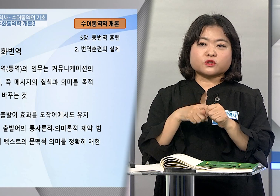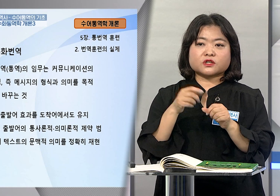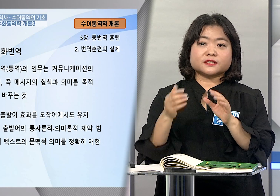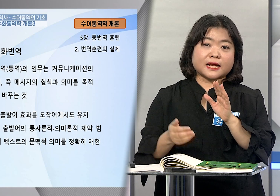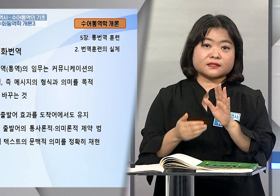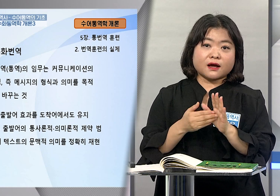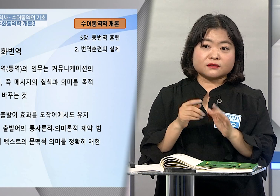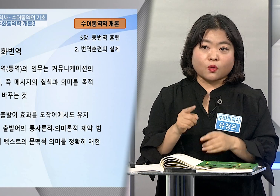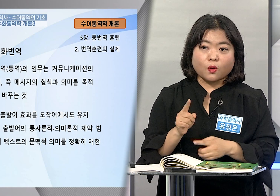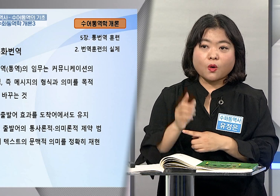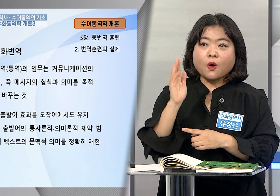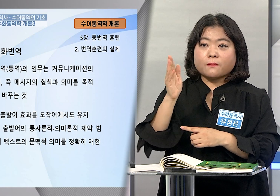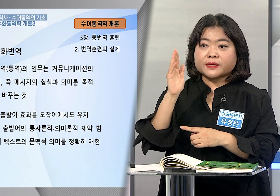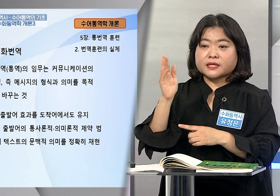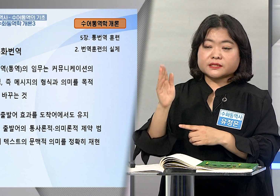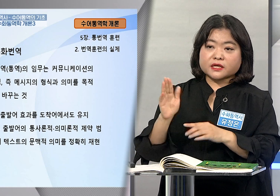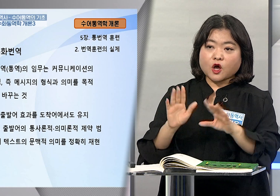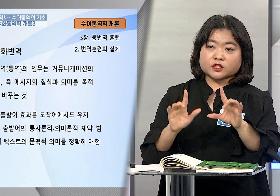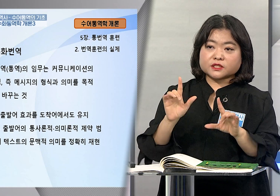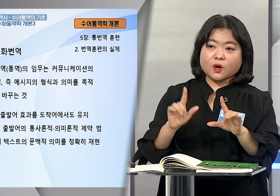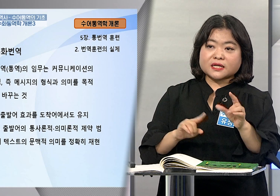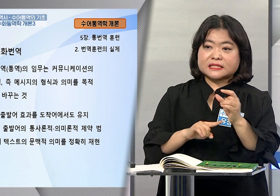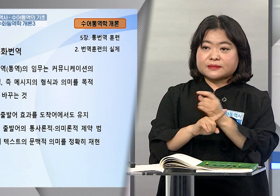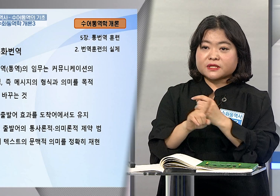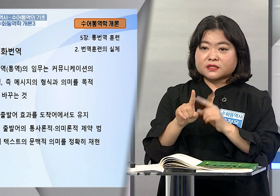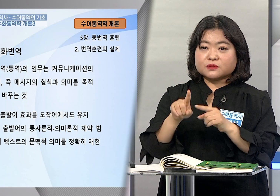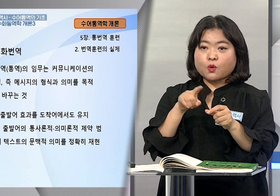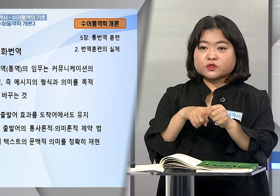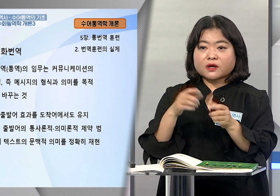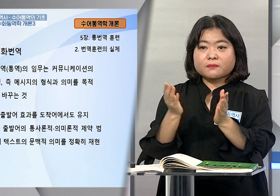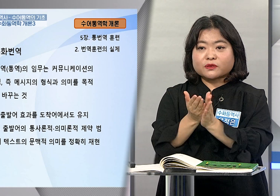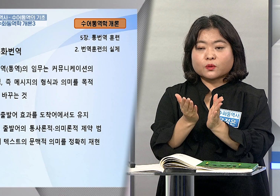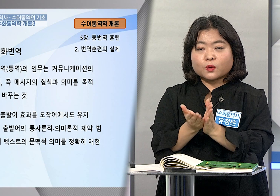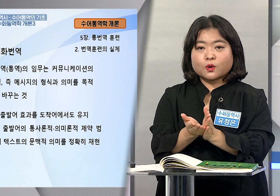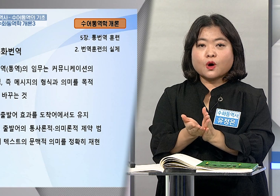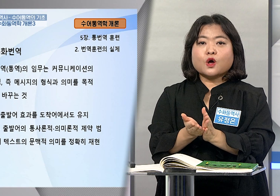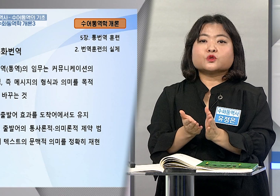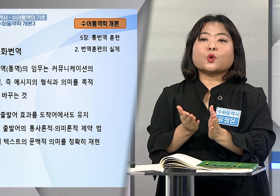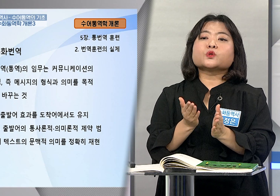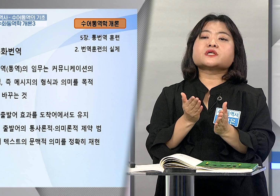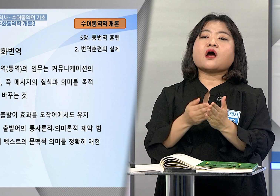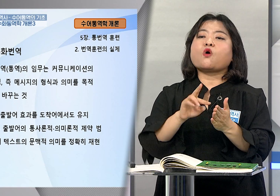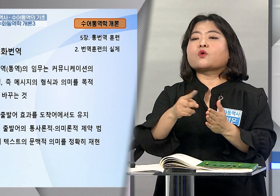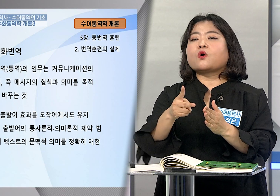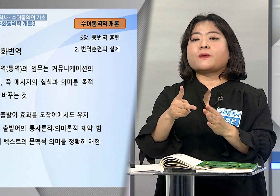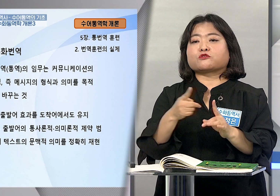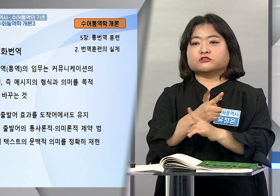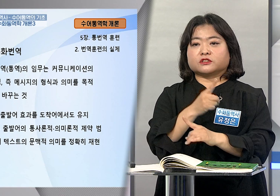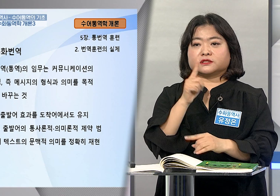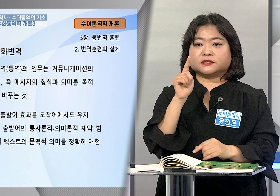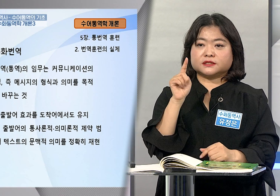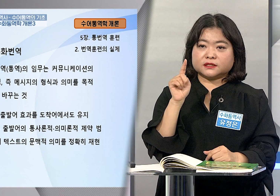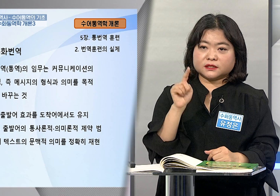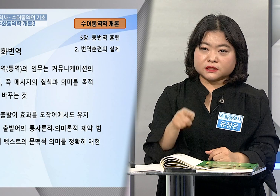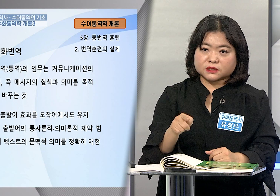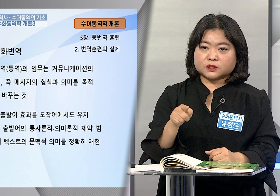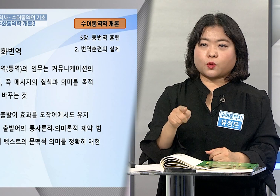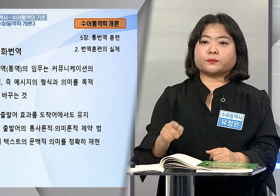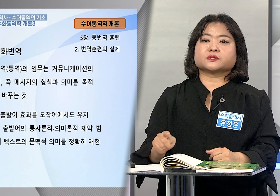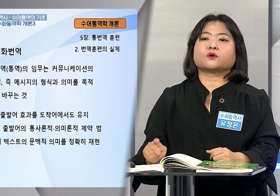목적을 달성하는 거고 메시지의 형식과 의미를 목적에 맞도록 도착어로 바꾸는 것을